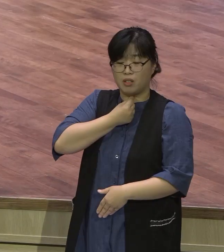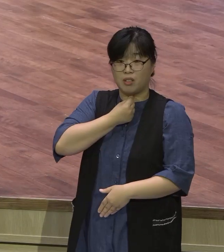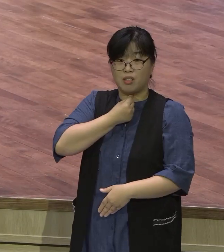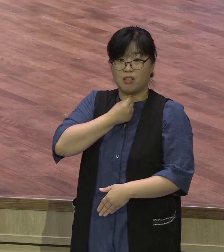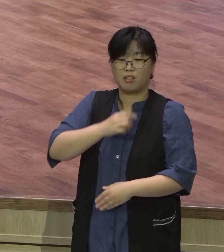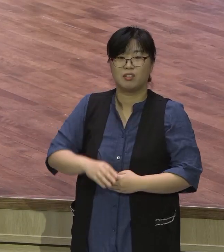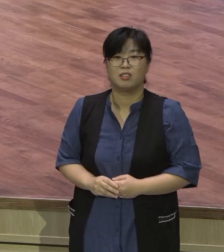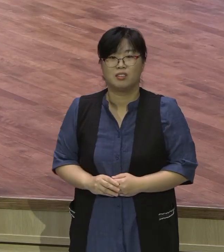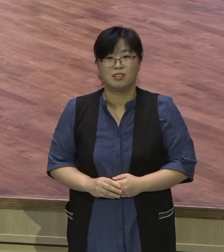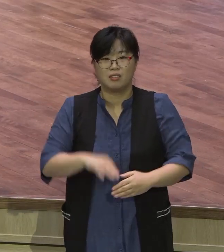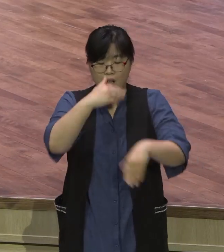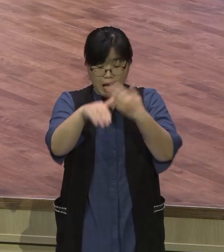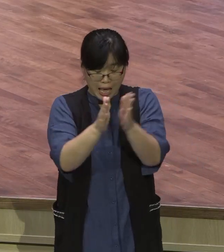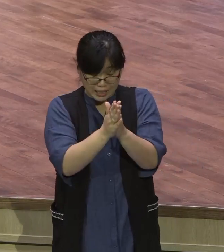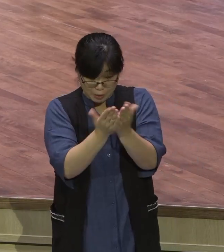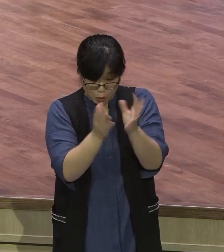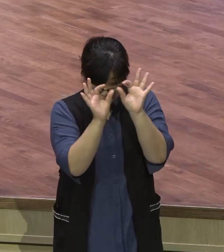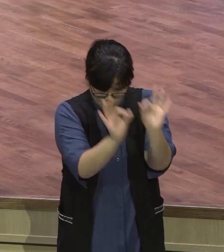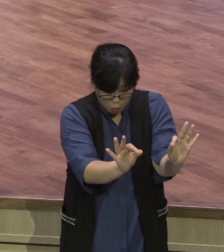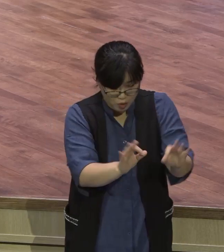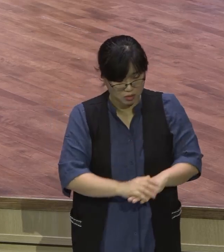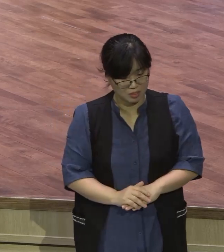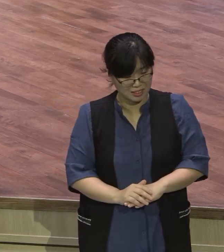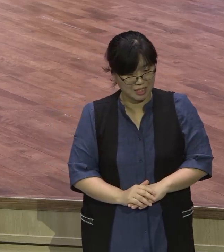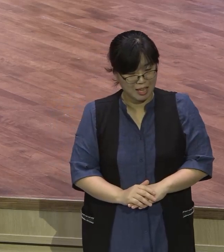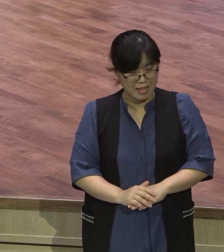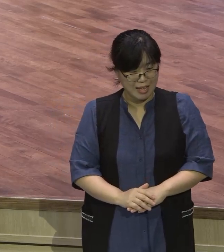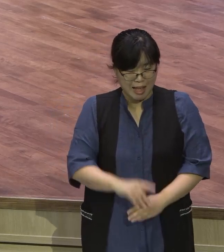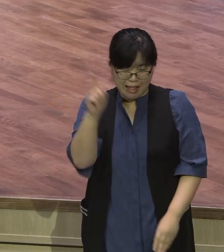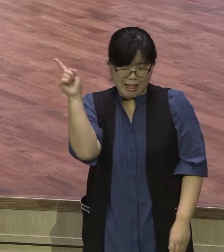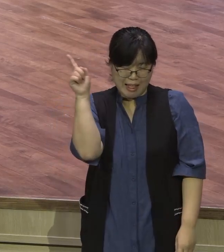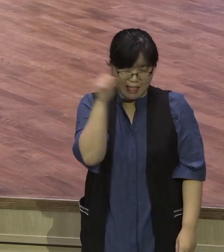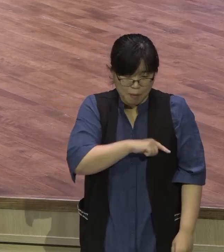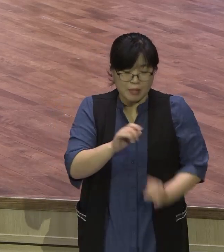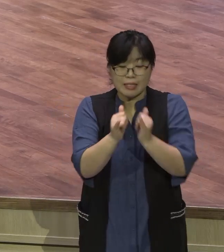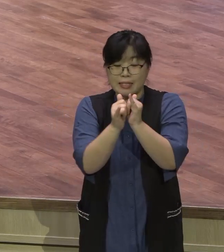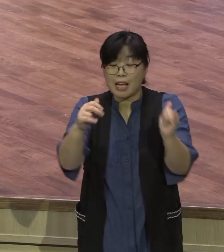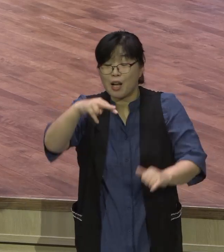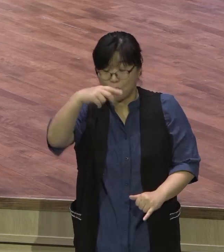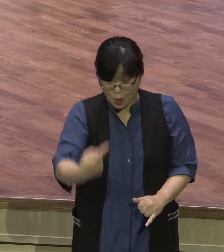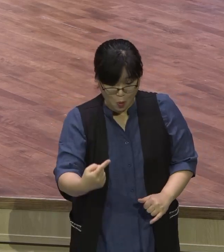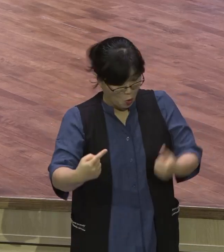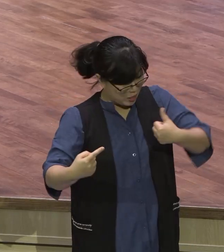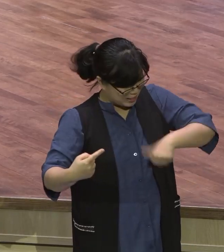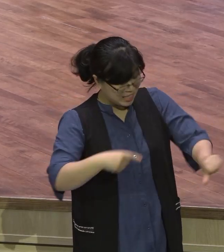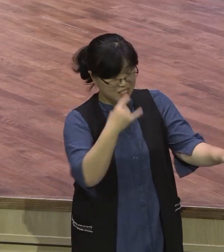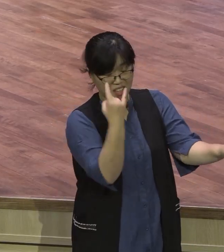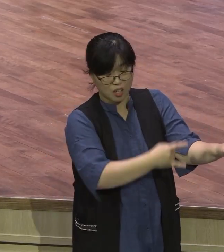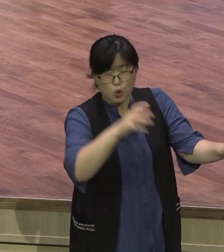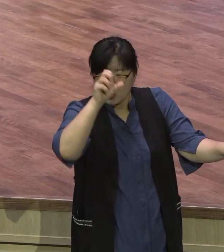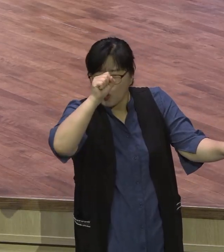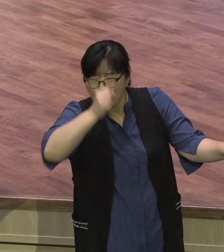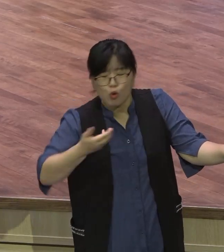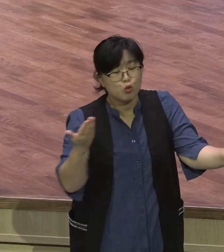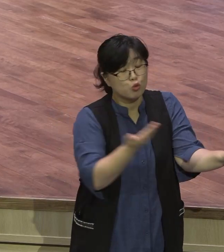원하시오. 여러분 영혼이 바로 되시면 더 복주신다고 아무 갈등 하실 수 없어요. 아무리 없어요.